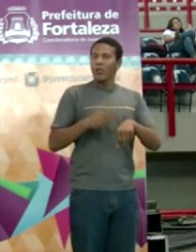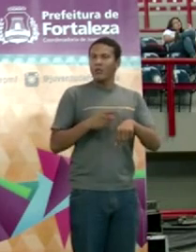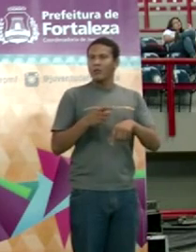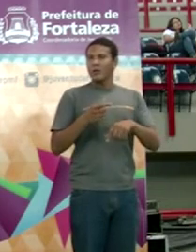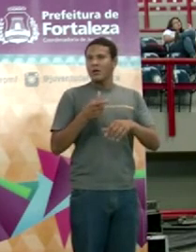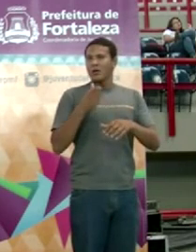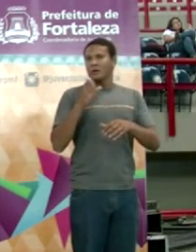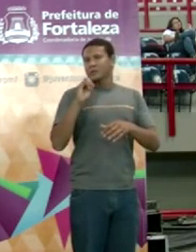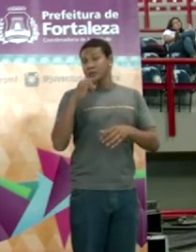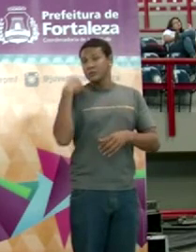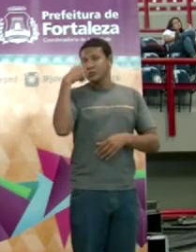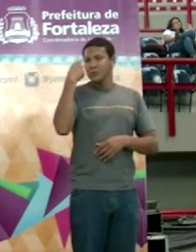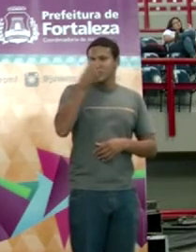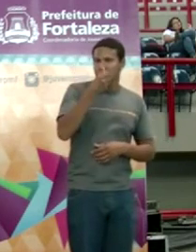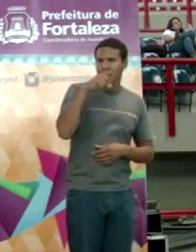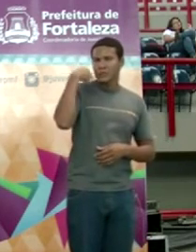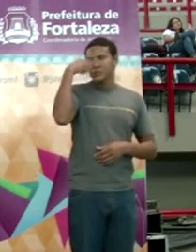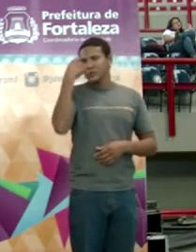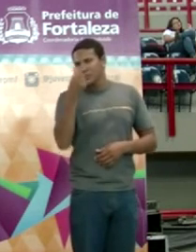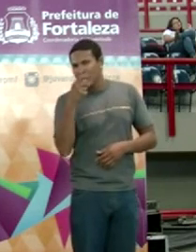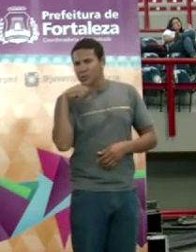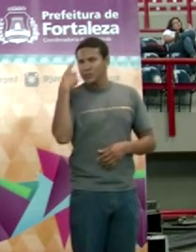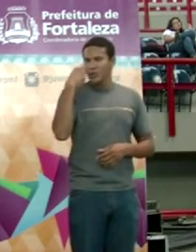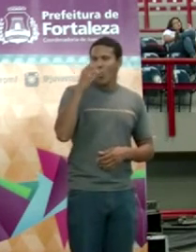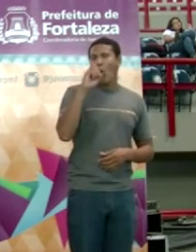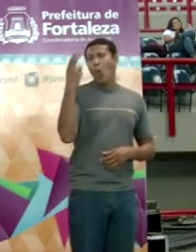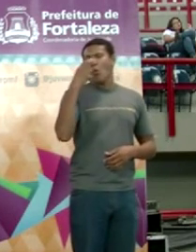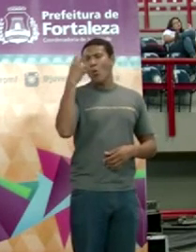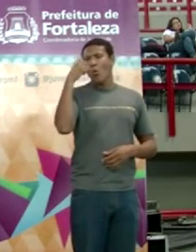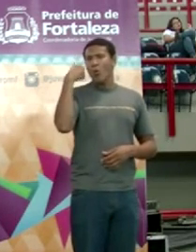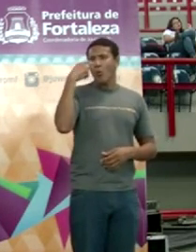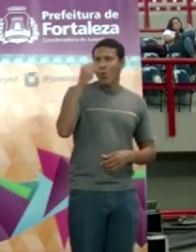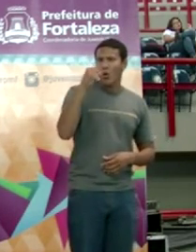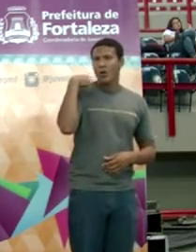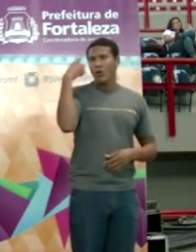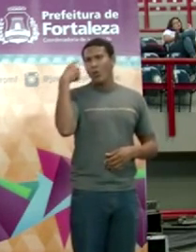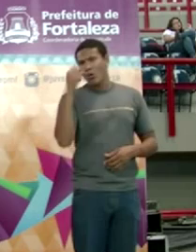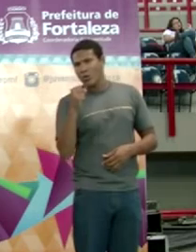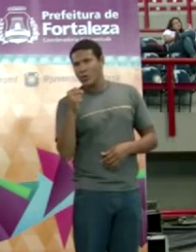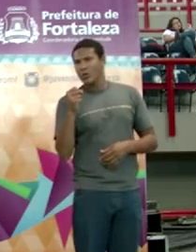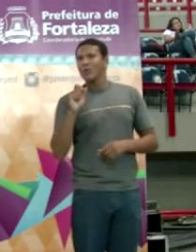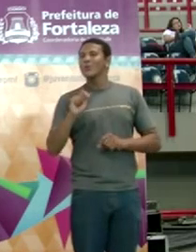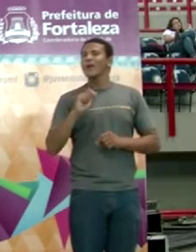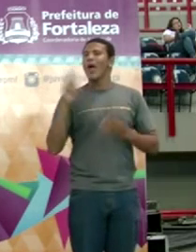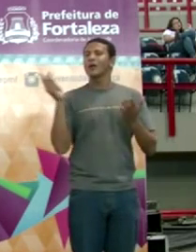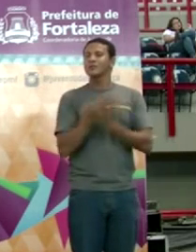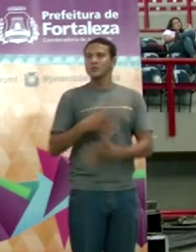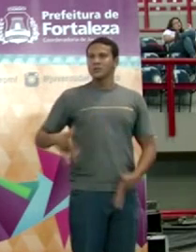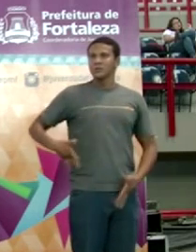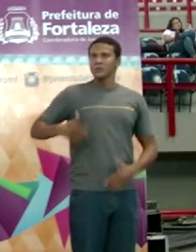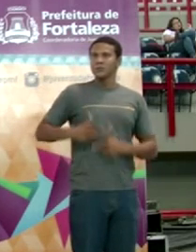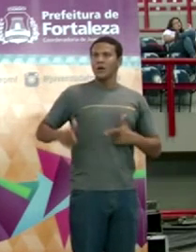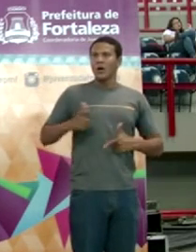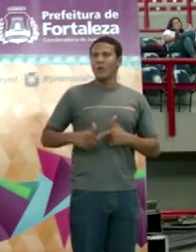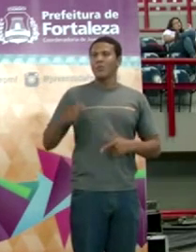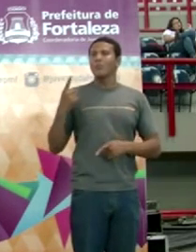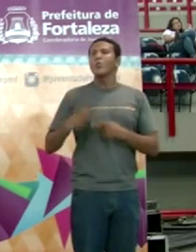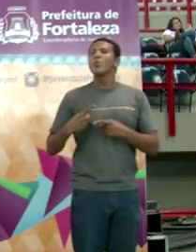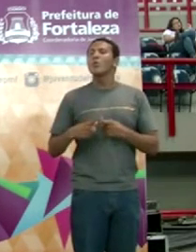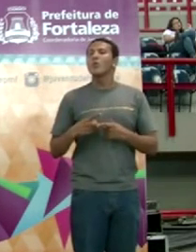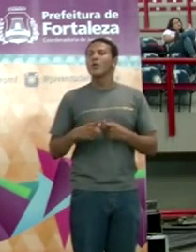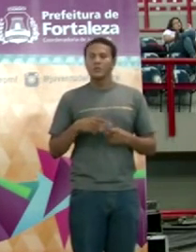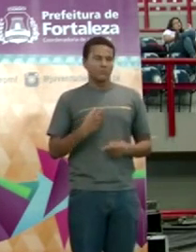6 em 6 horas, de 8 em 8 horas. Qual foi esse caso do rapaz que teve hepatite? Ele estava com dengue, o médico